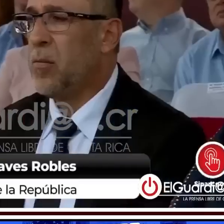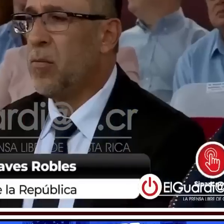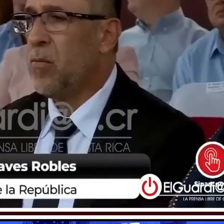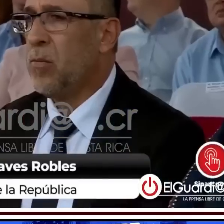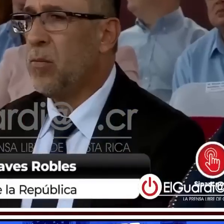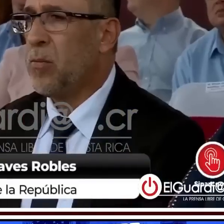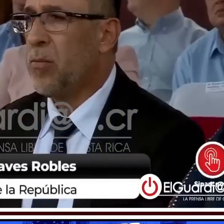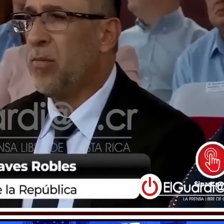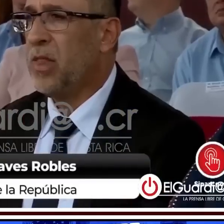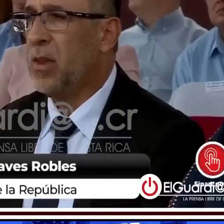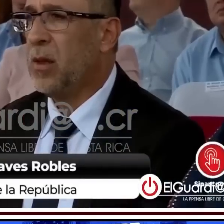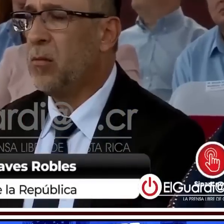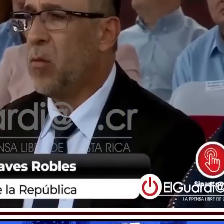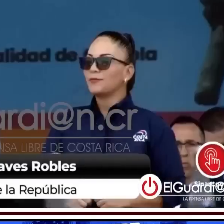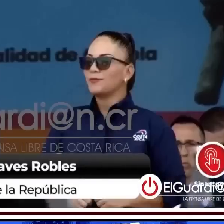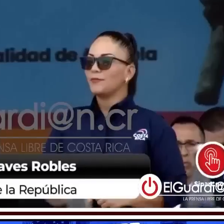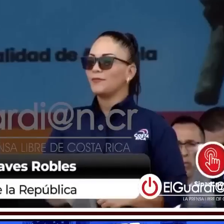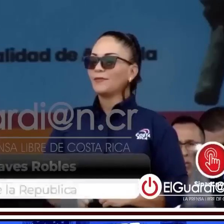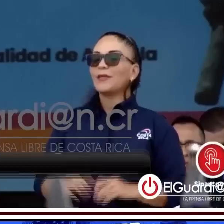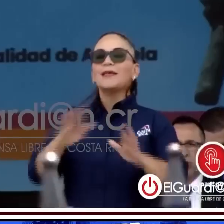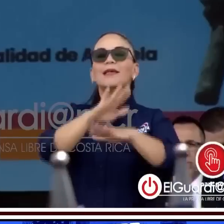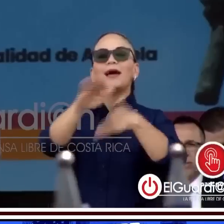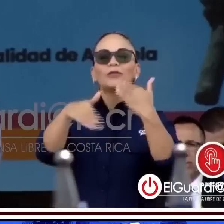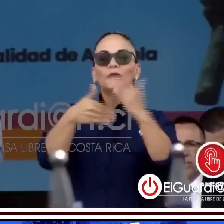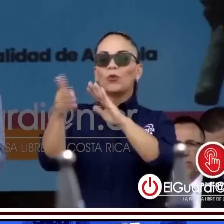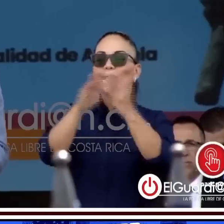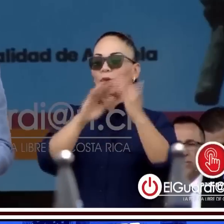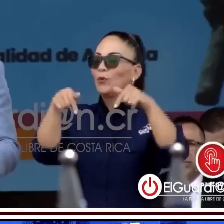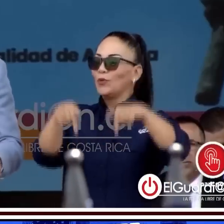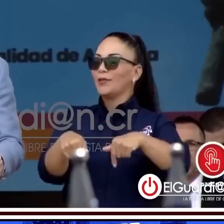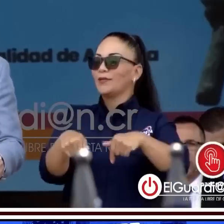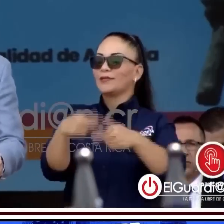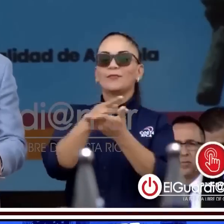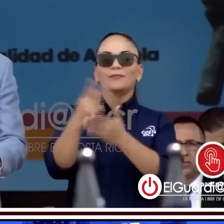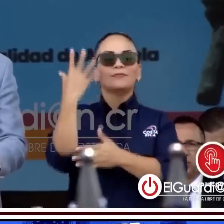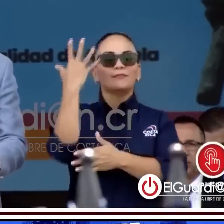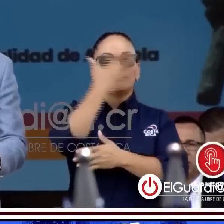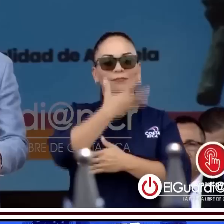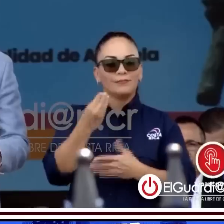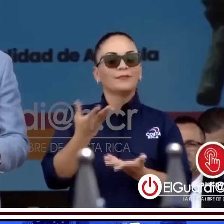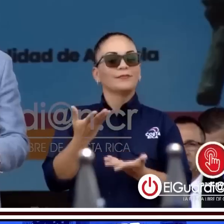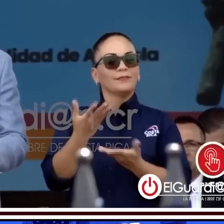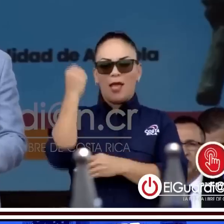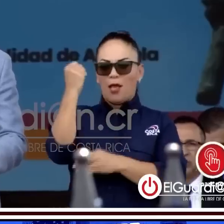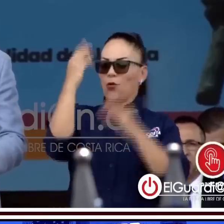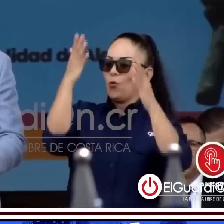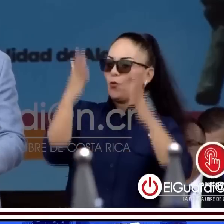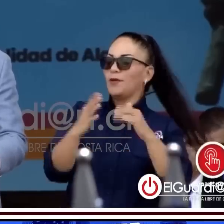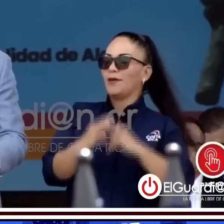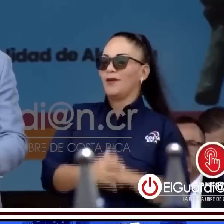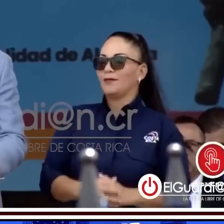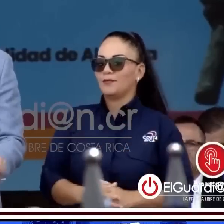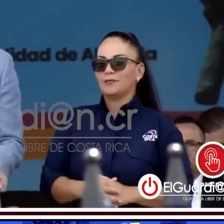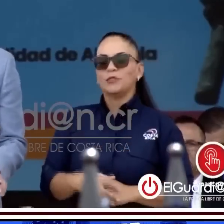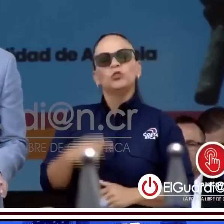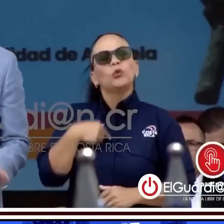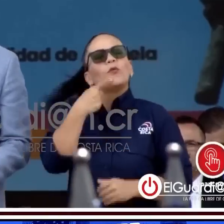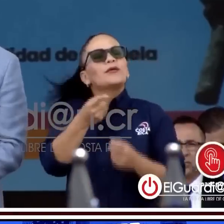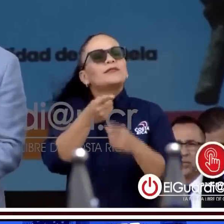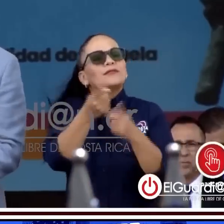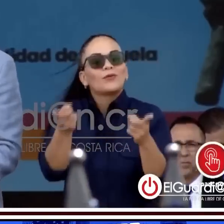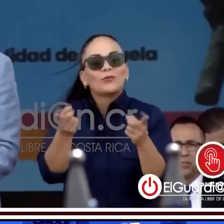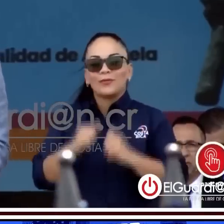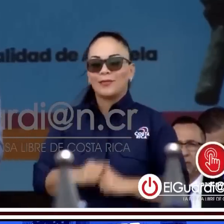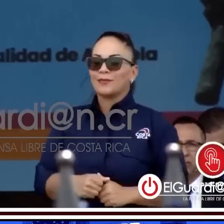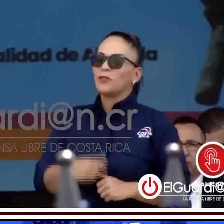y sobre todo al pueblo de esta provincia noble y heroica. ¿Qué decirles?